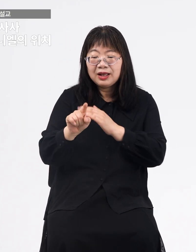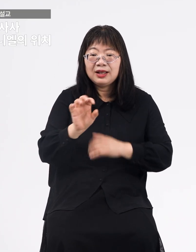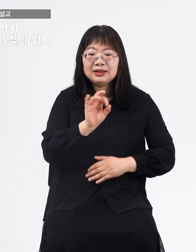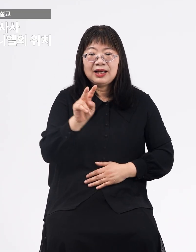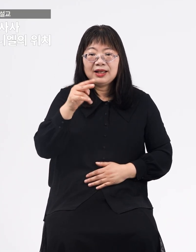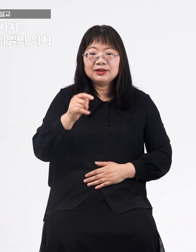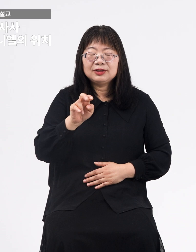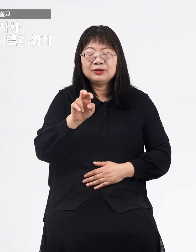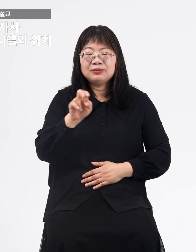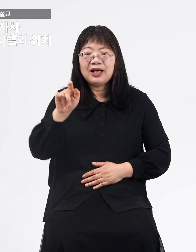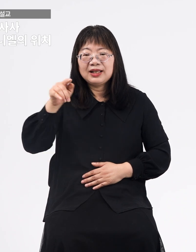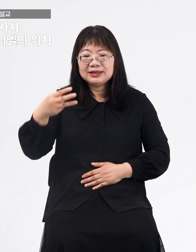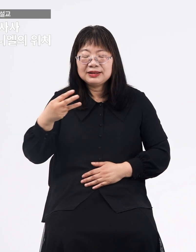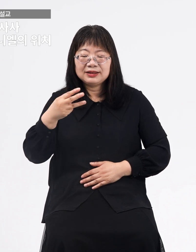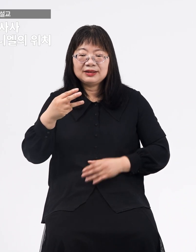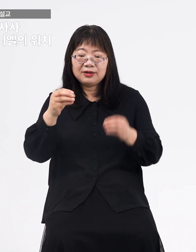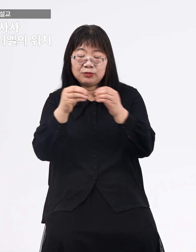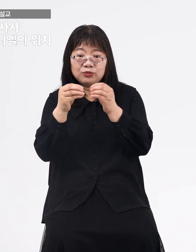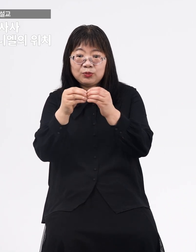야드바젬이라는 글귀가 있습니다.